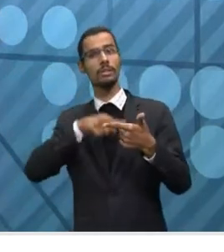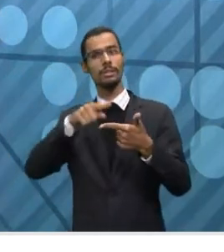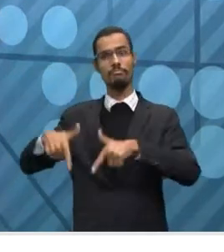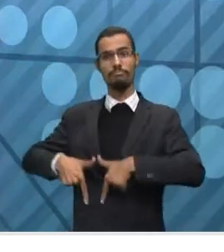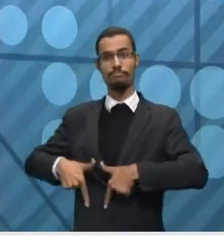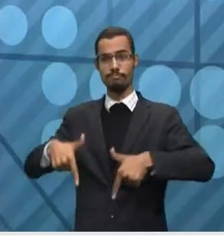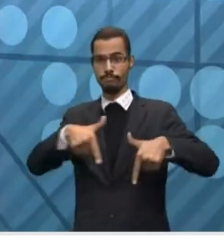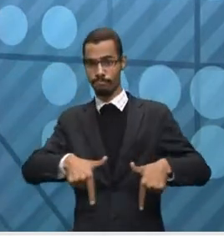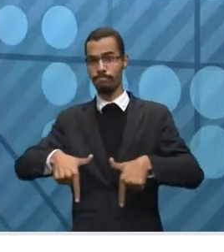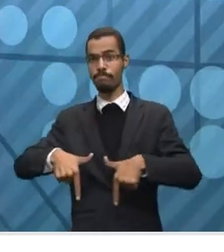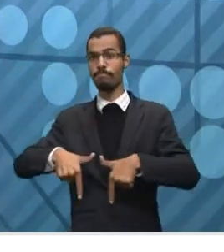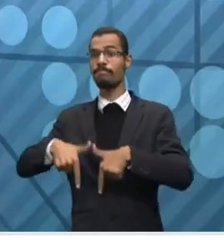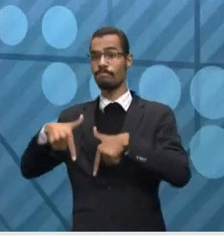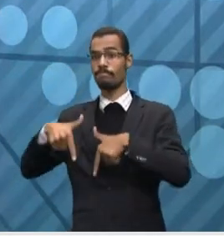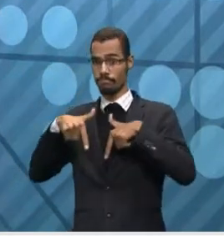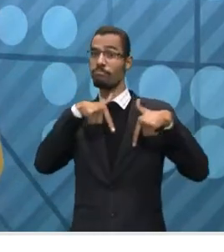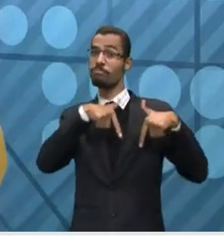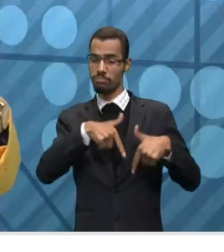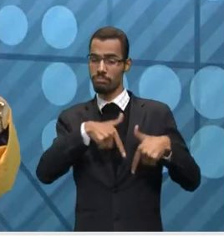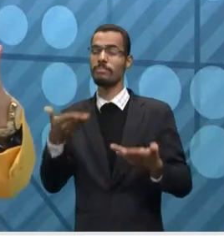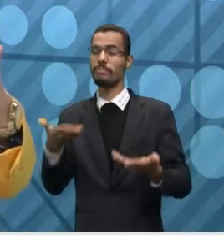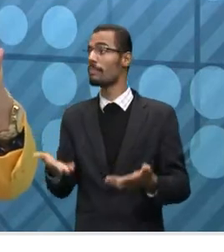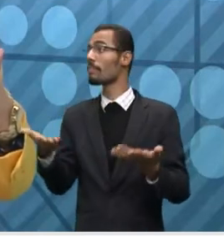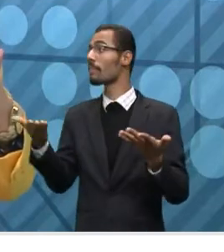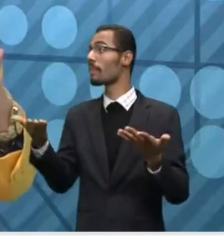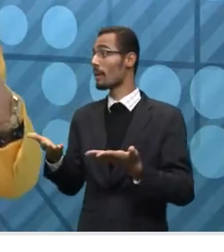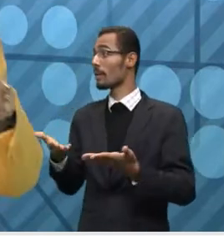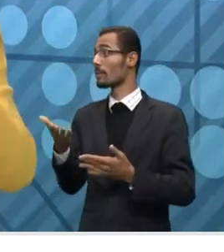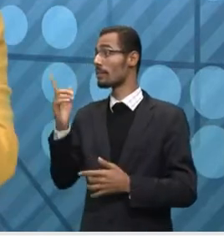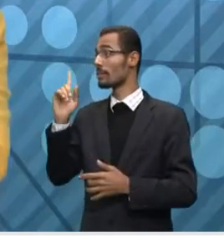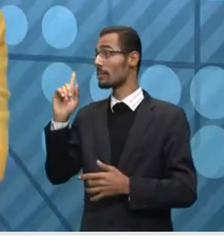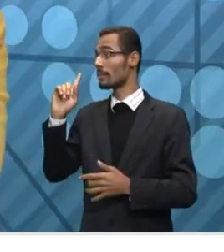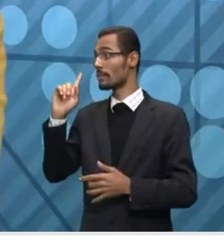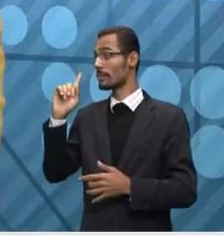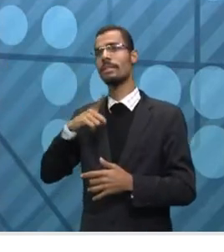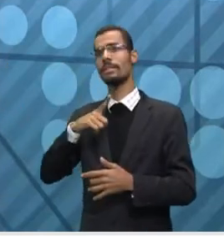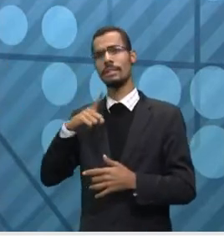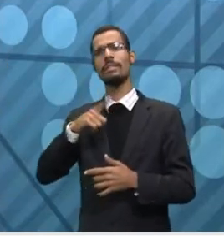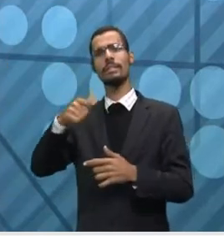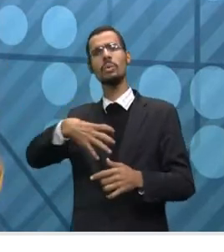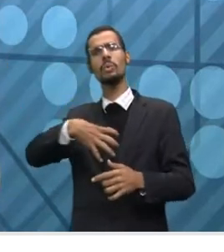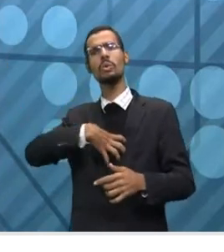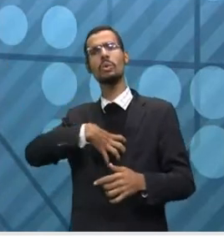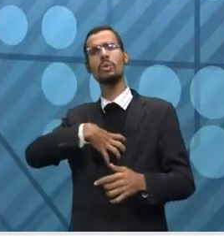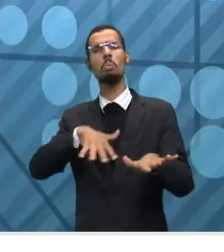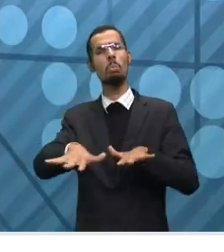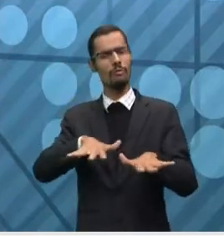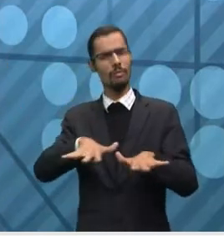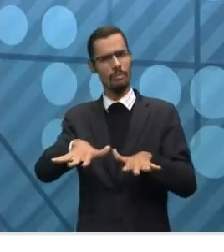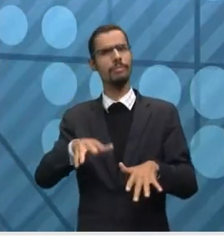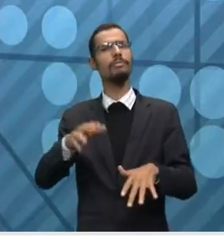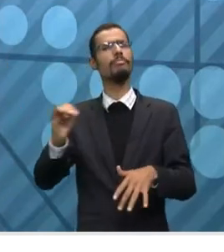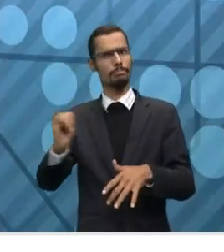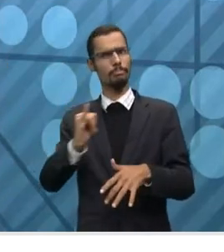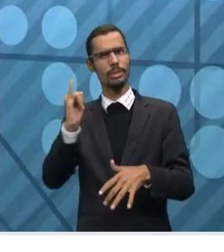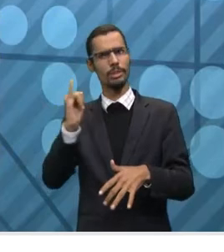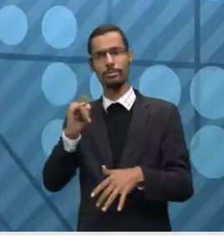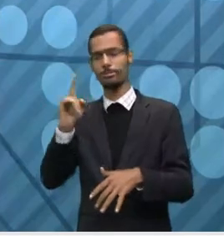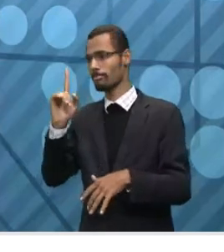de articulação, tem alguns exemplos para você, e nós vamos ver os tipos de movimento, que também é um